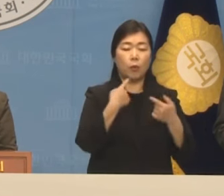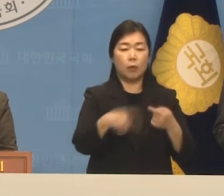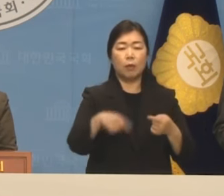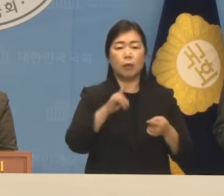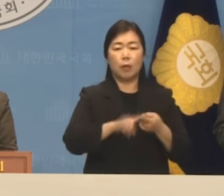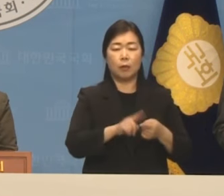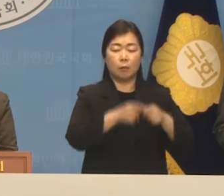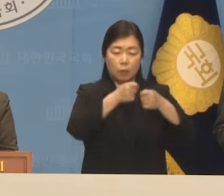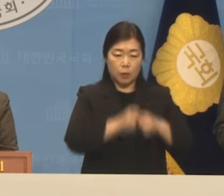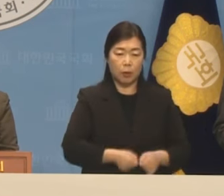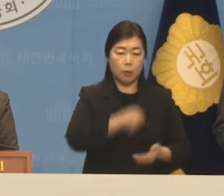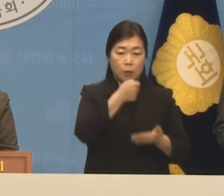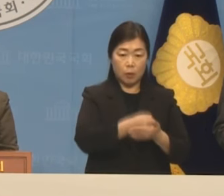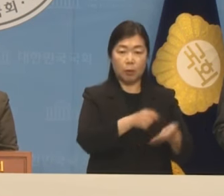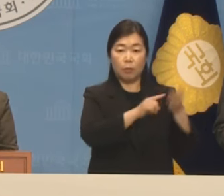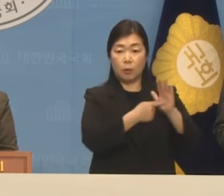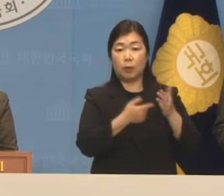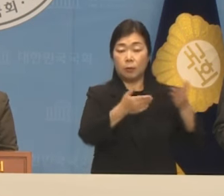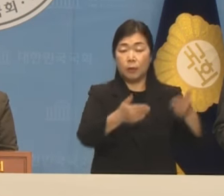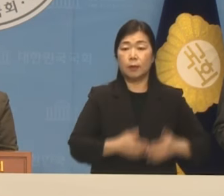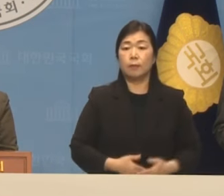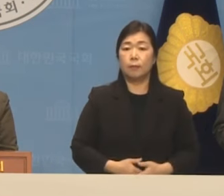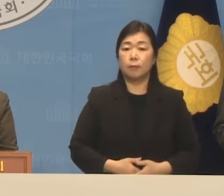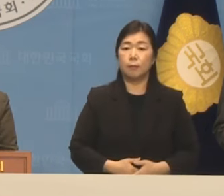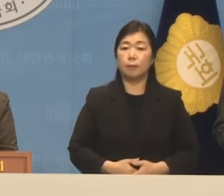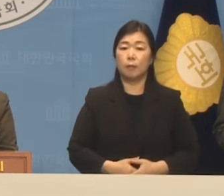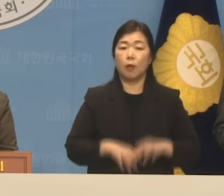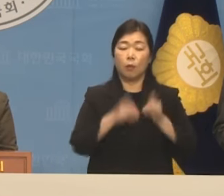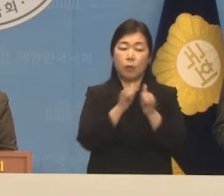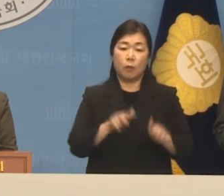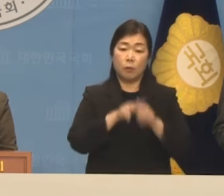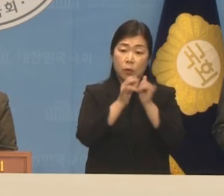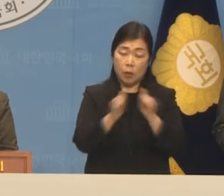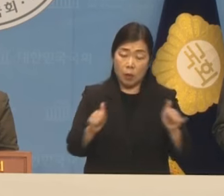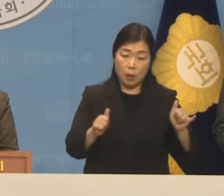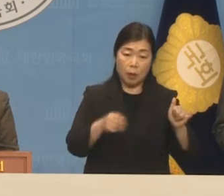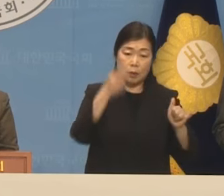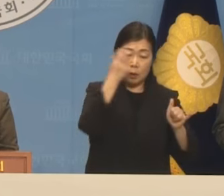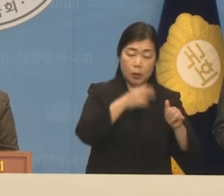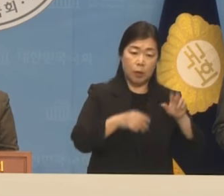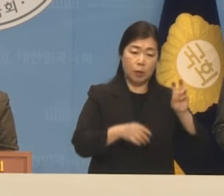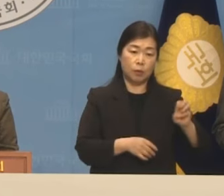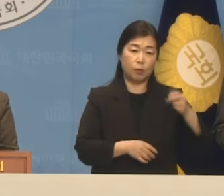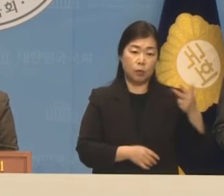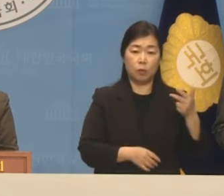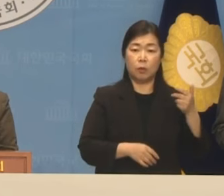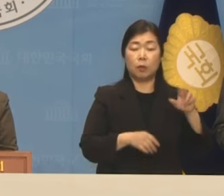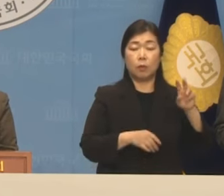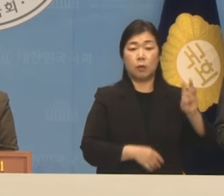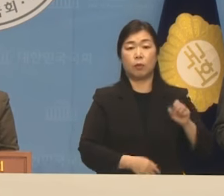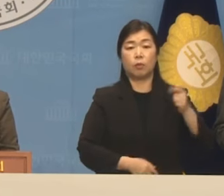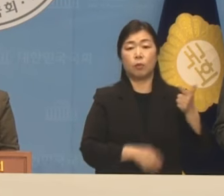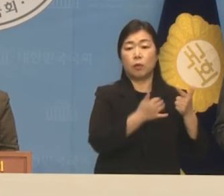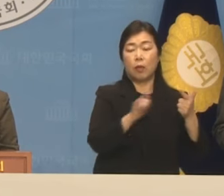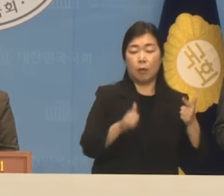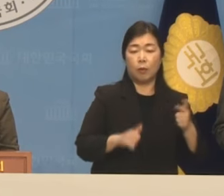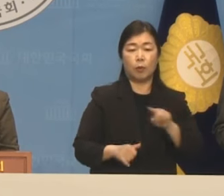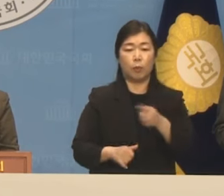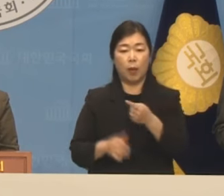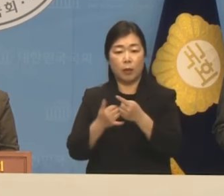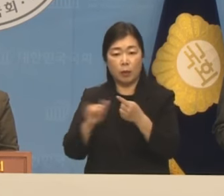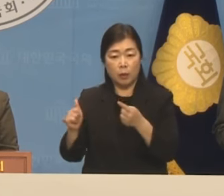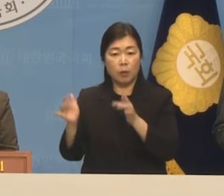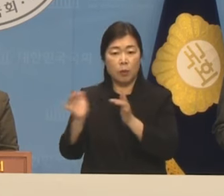공개할 예정이다. 국민 후보 심사위원 36명, 국민 심사단 100인,